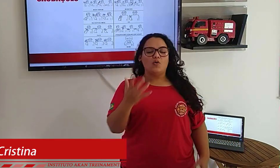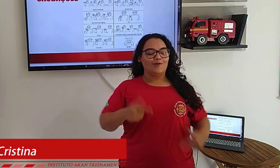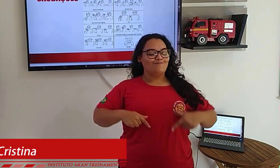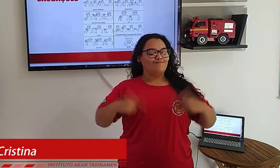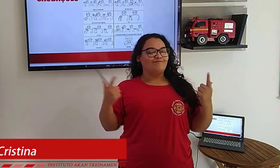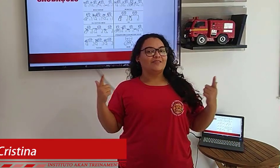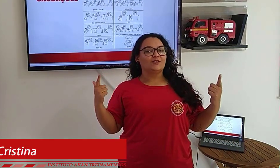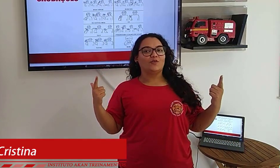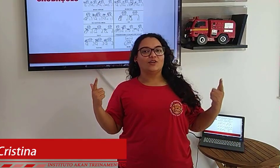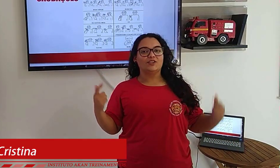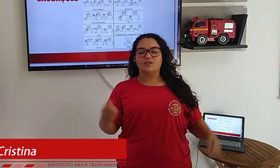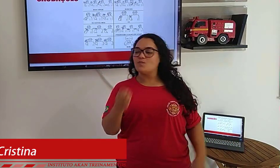Boa sorte.